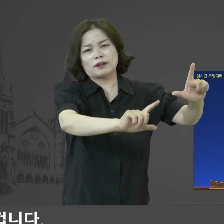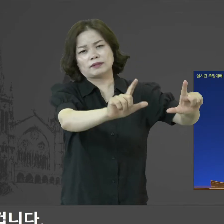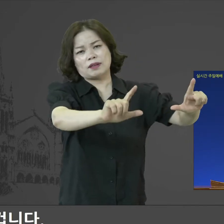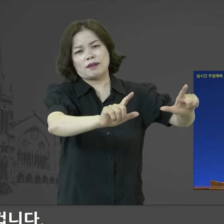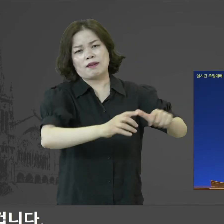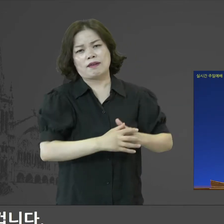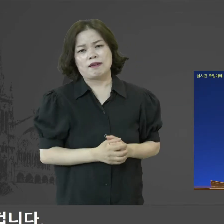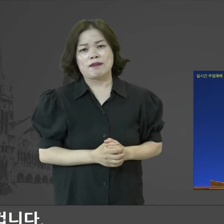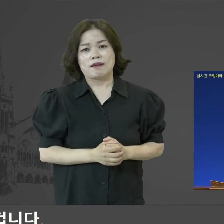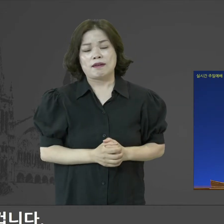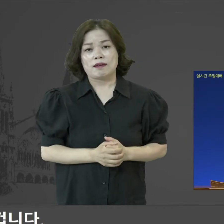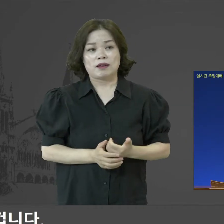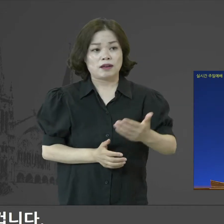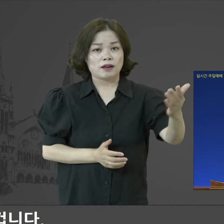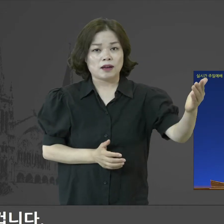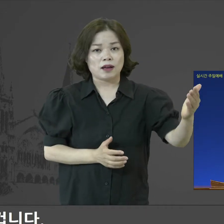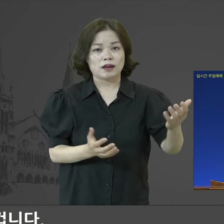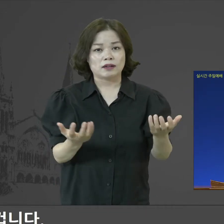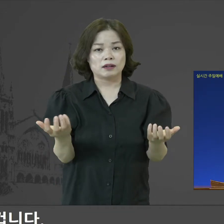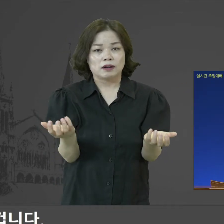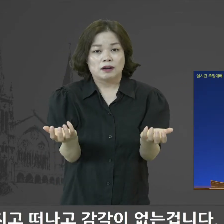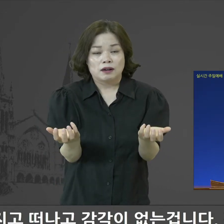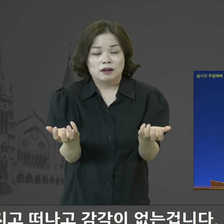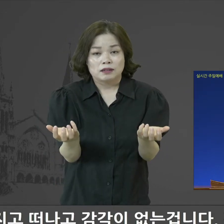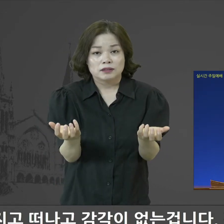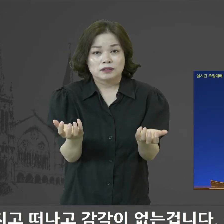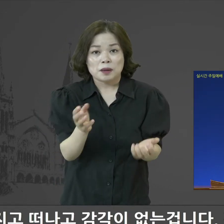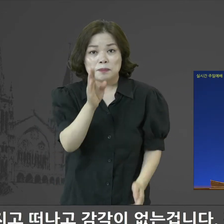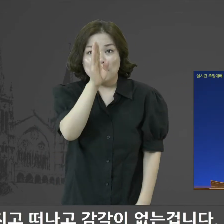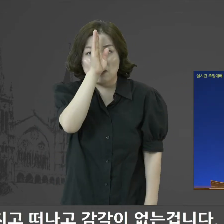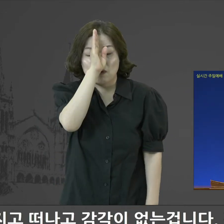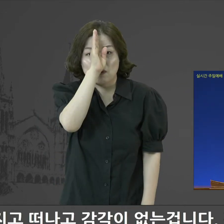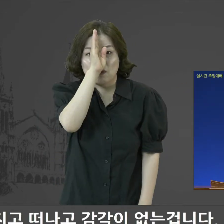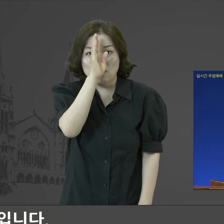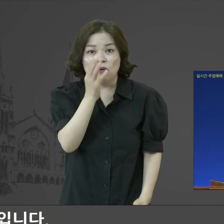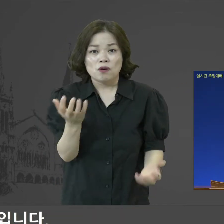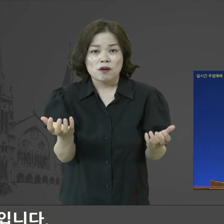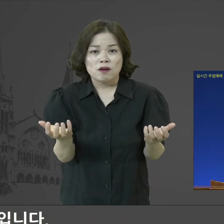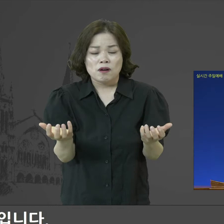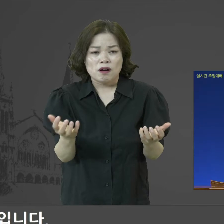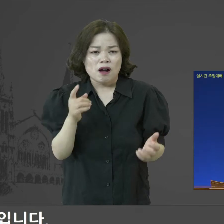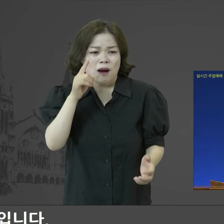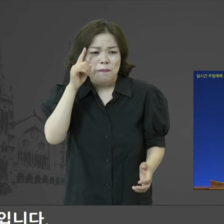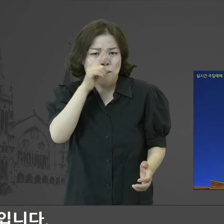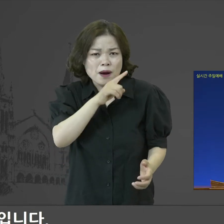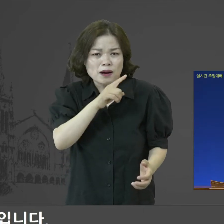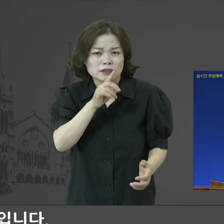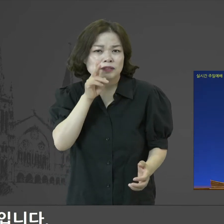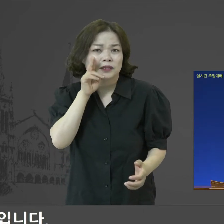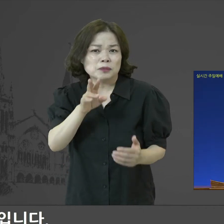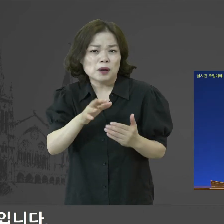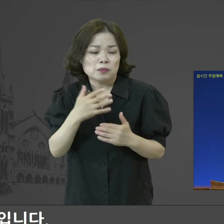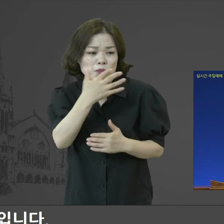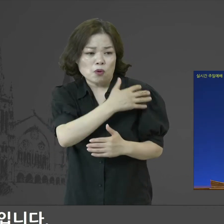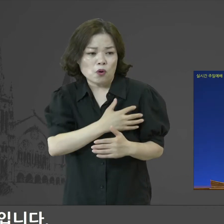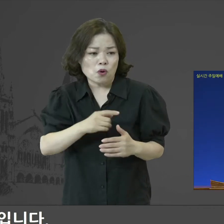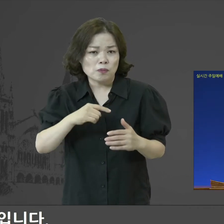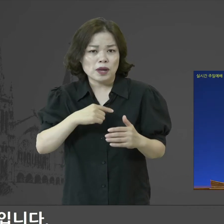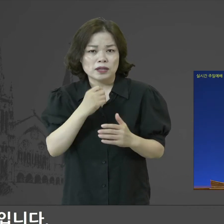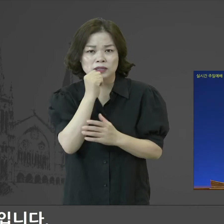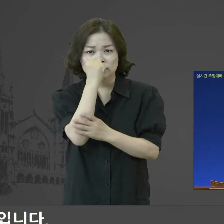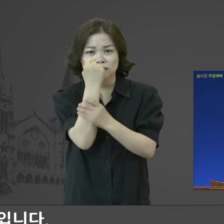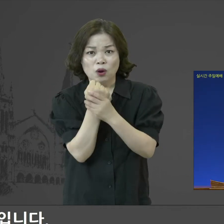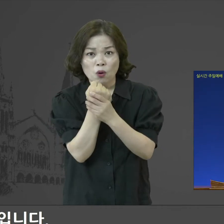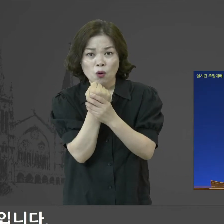거죠. 여러분, 한센병 기억하십니까? 문둥병이라고 그랬죠. 이게 악성으로 걸리게 되면 몸의 일부가 썩어